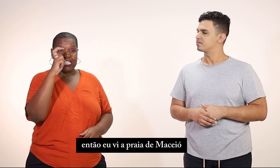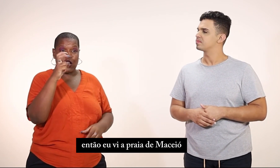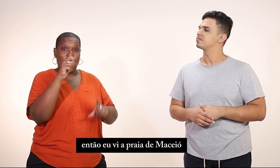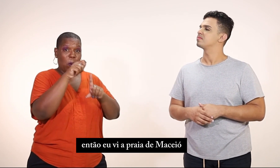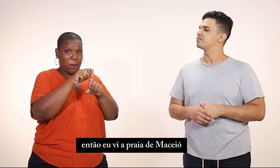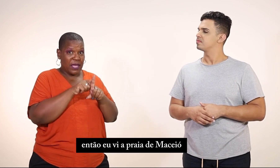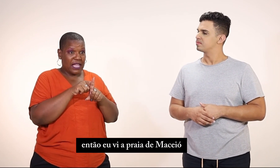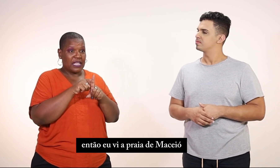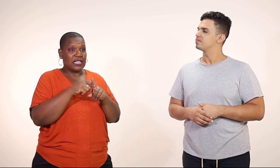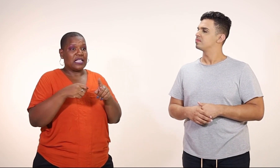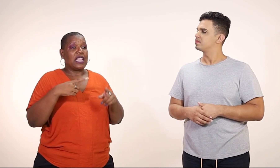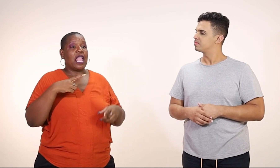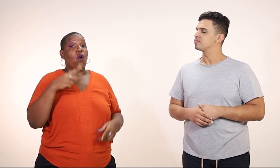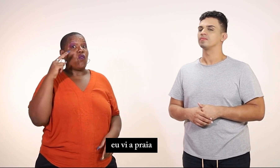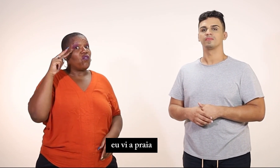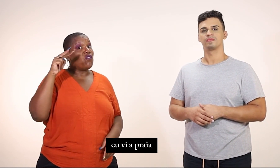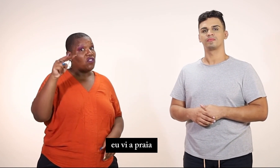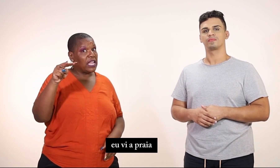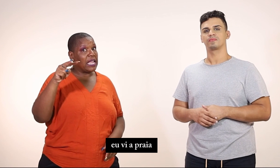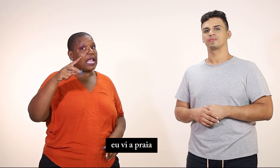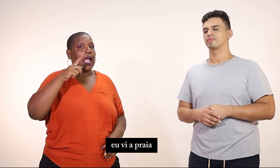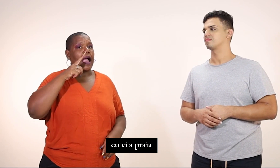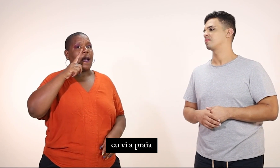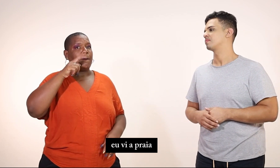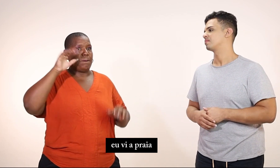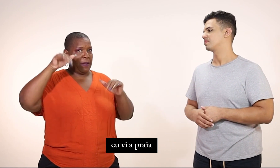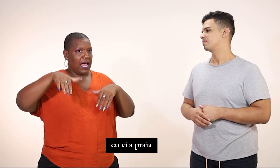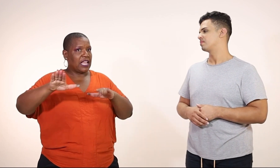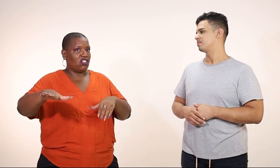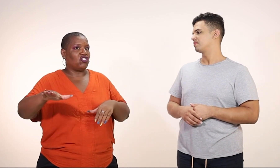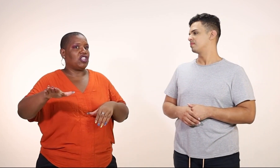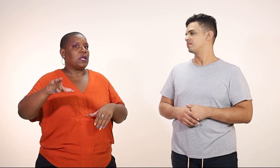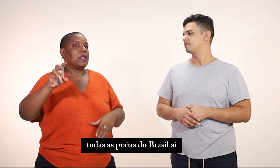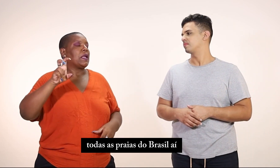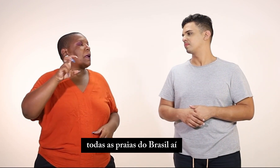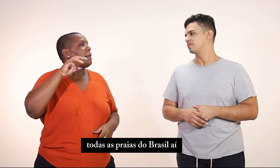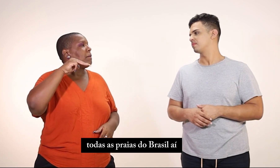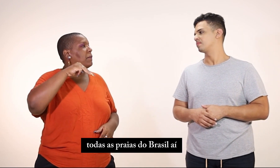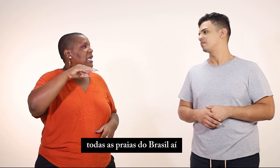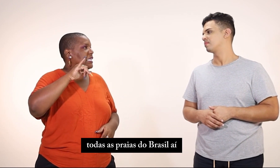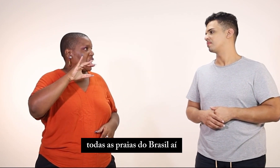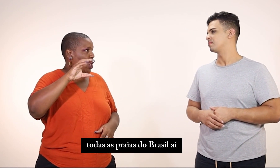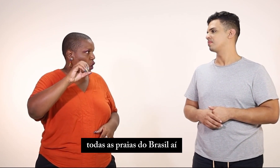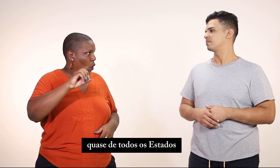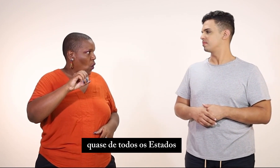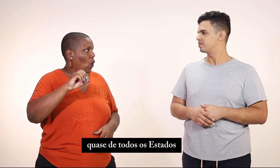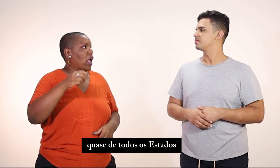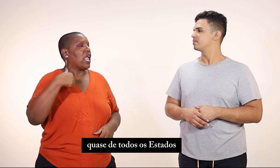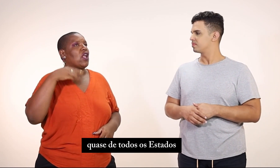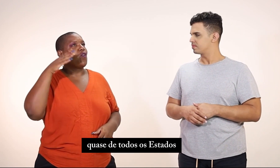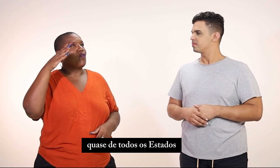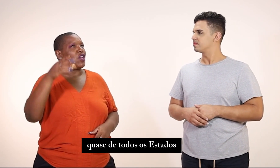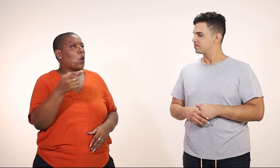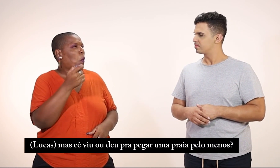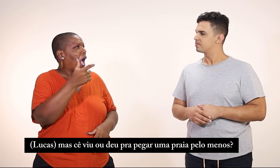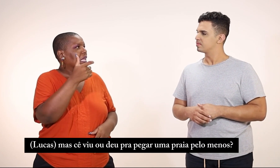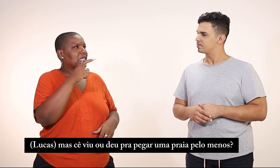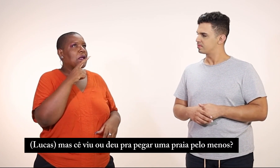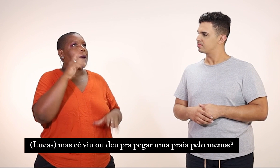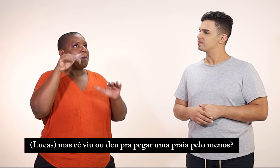eu vi a praia de Maceió, eu vi a praia todas as praias do Brasil aí, quase, de todos os estados. Mas só você que viu ou deu pra